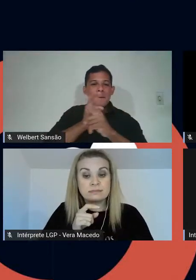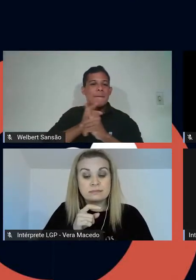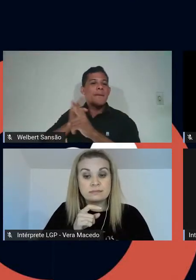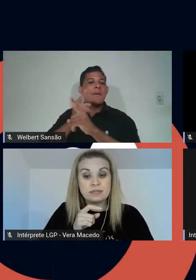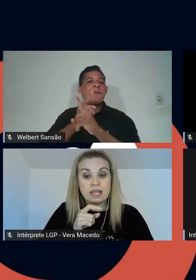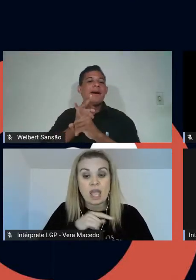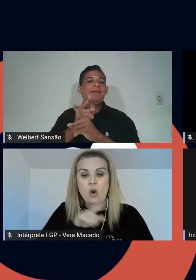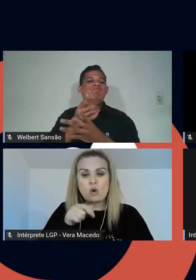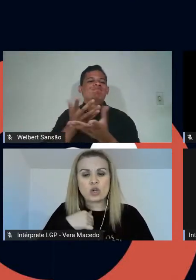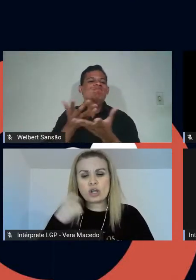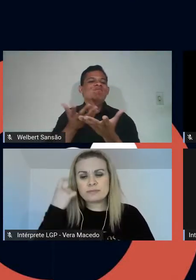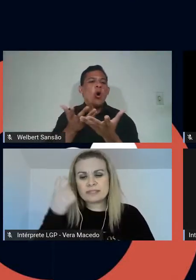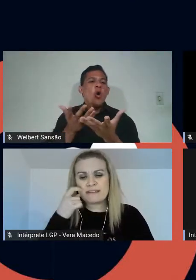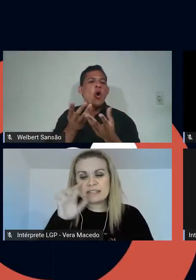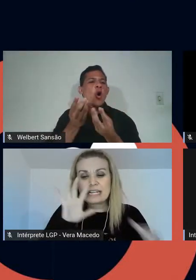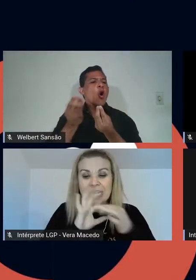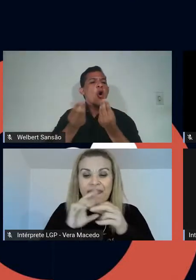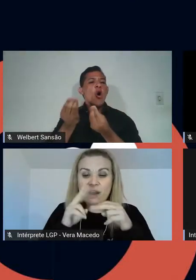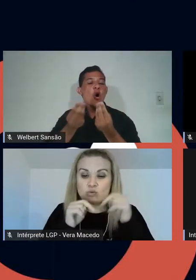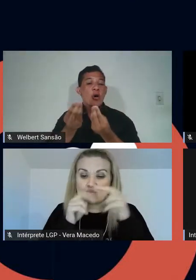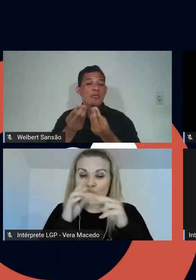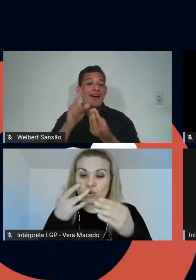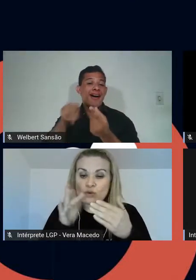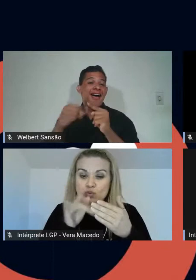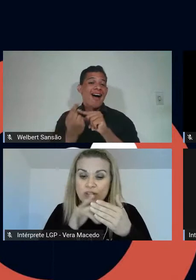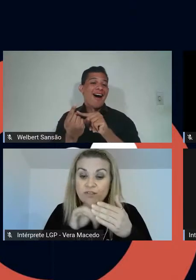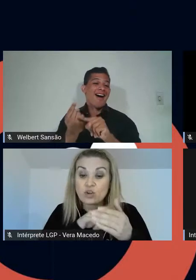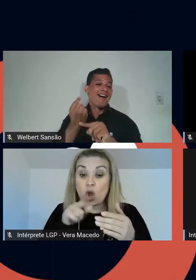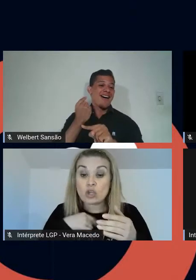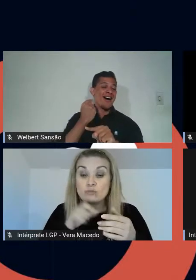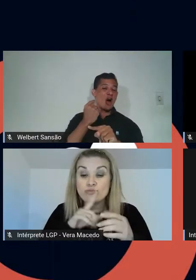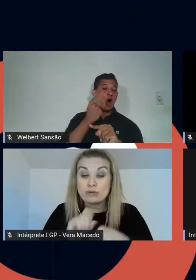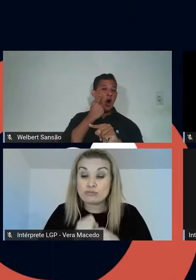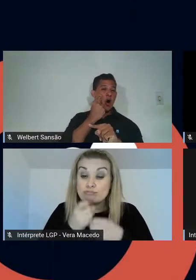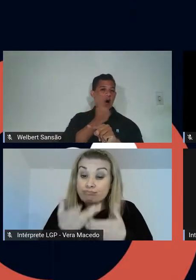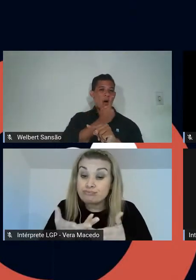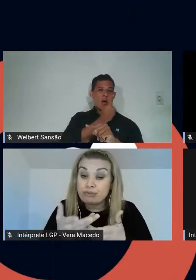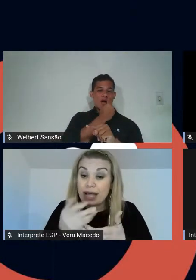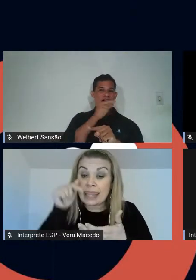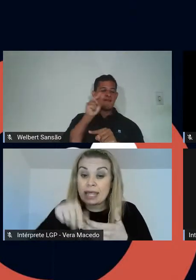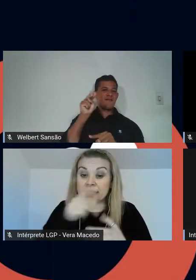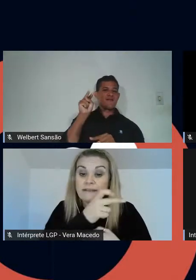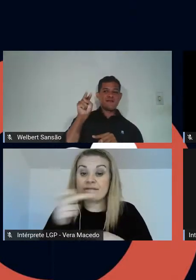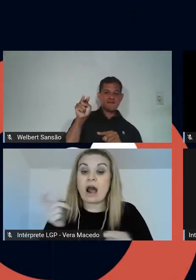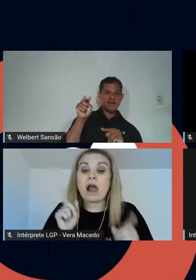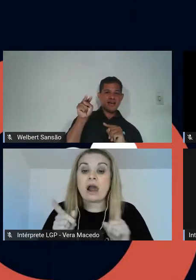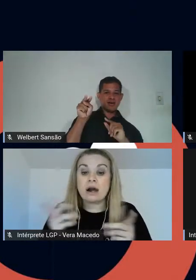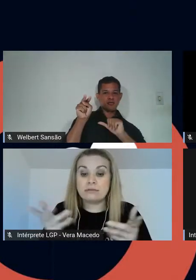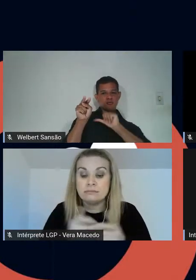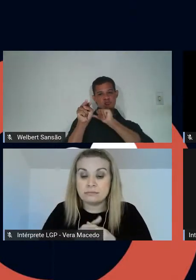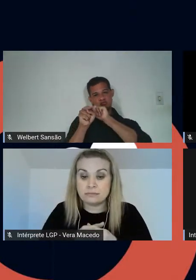sobre a construição desse livro. O que que podemos derivar nesta frase?